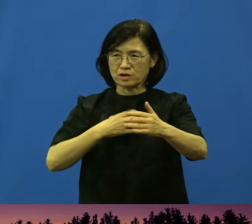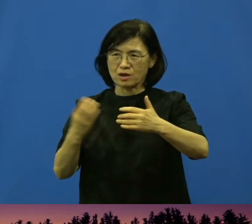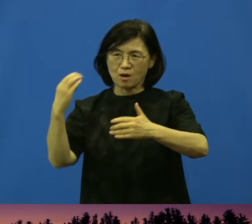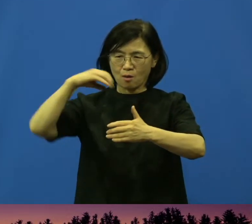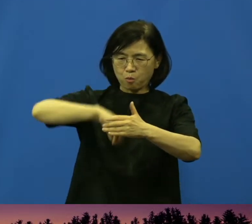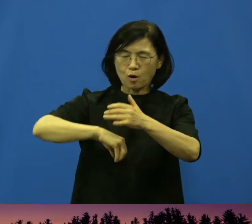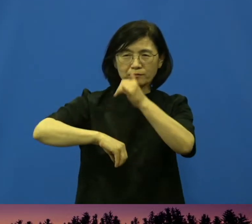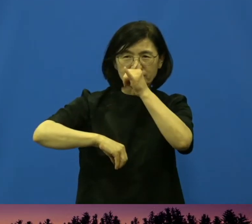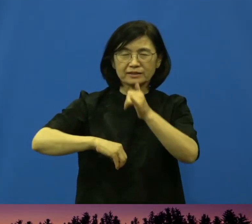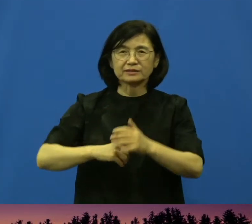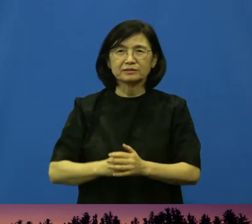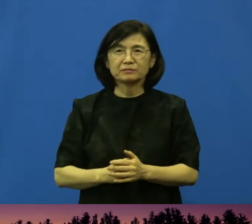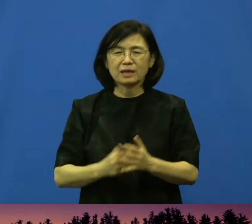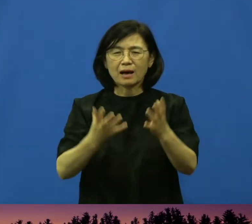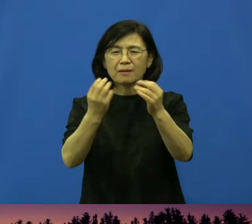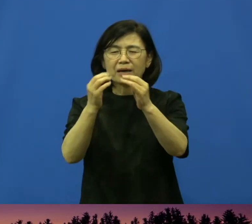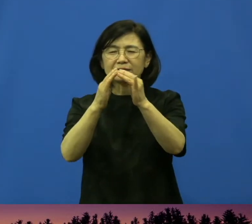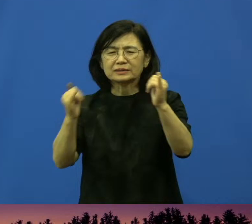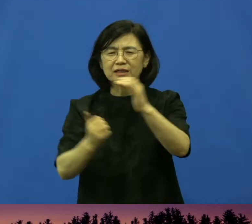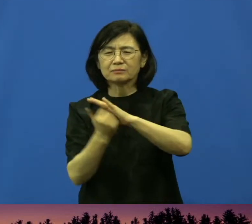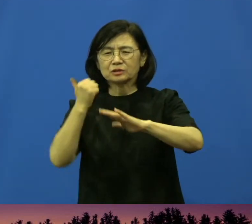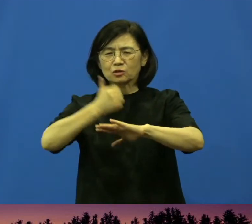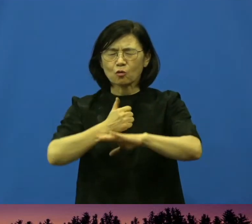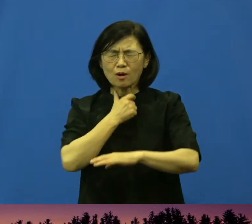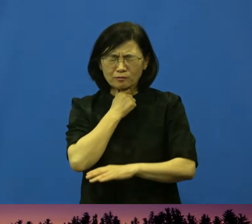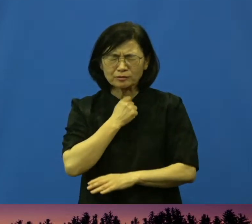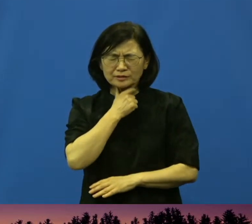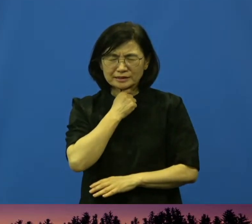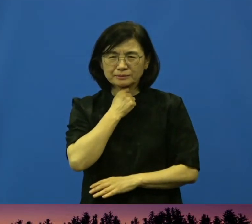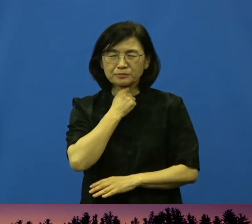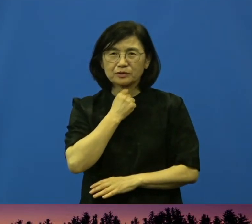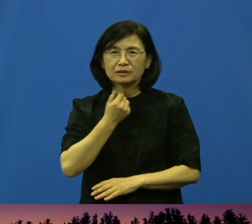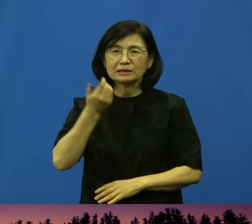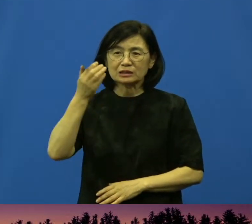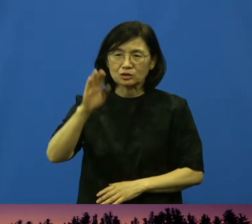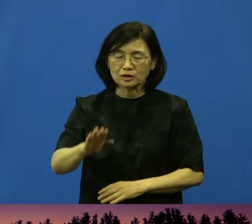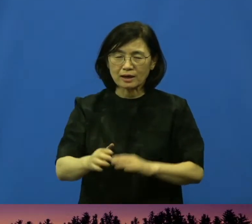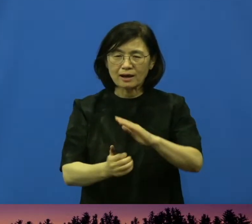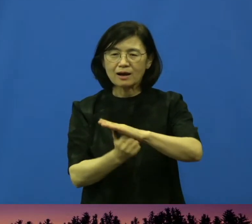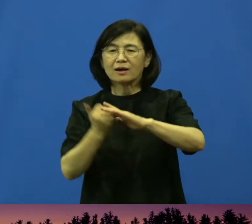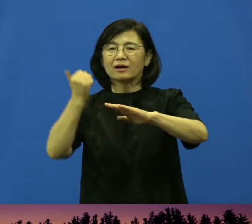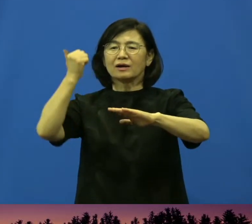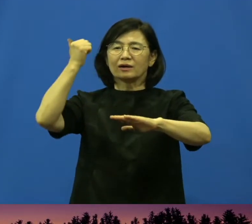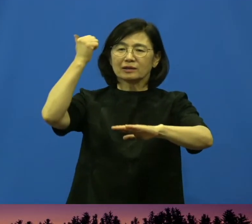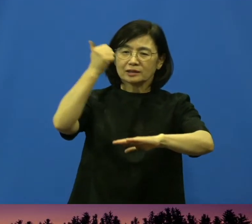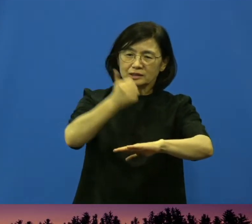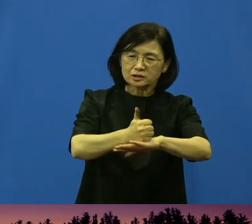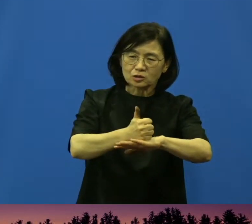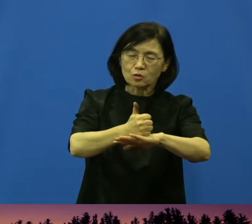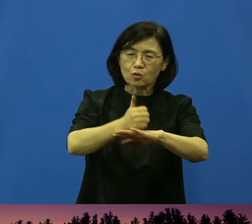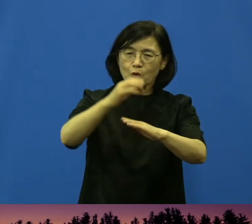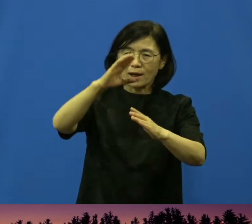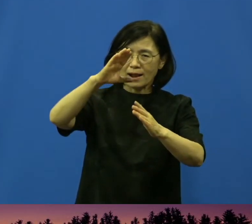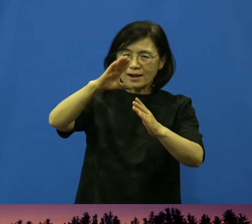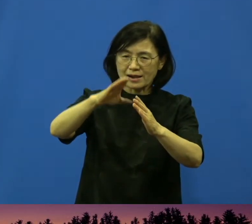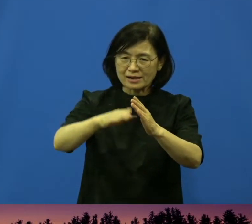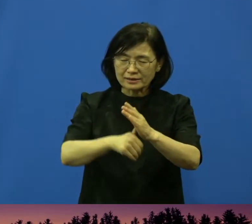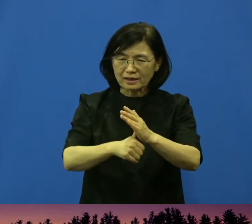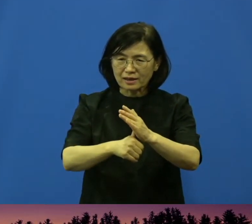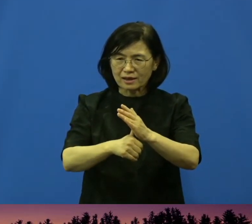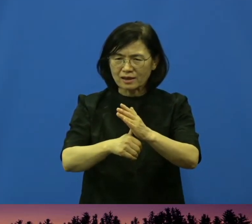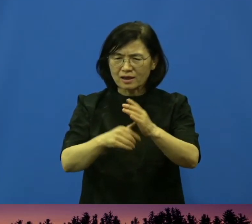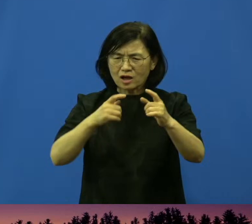많은 사람들이 성공하고 싶어요. 그런데 그 성공이 얼마나 위험한가를 인지하지 못한